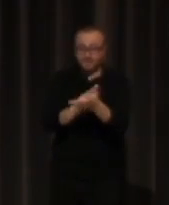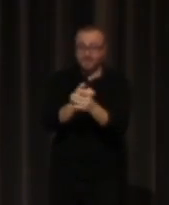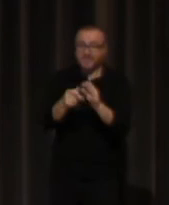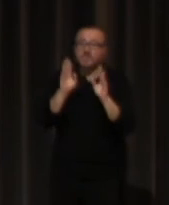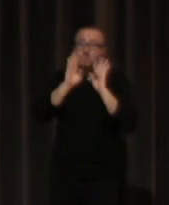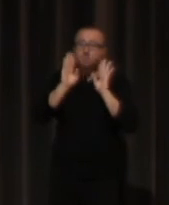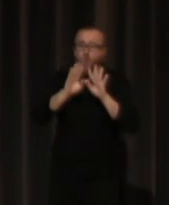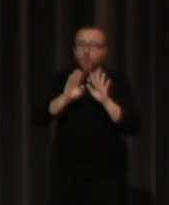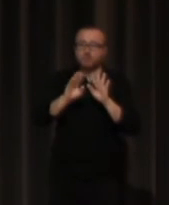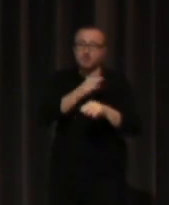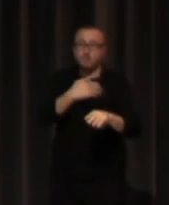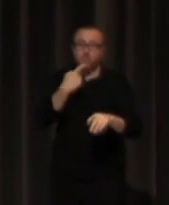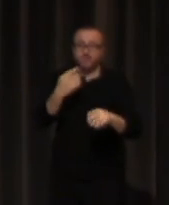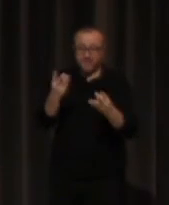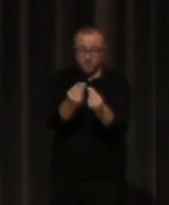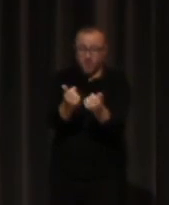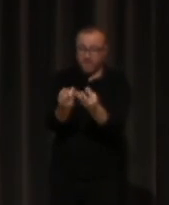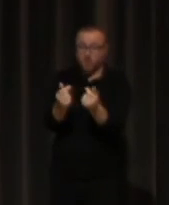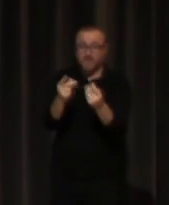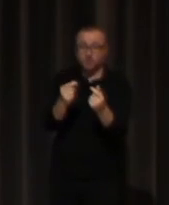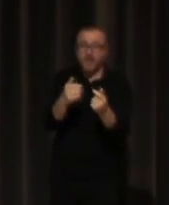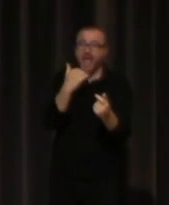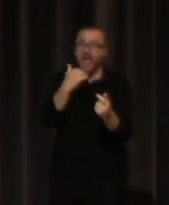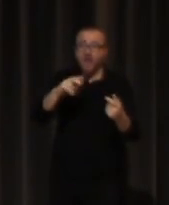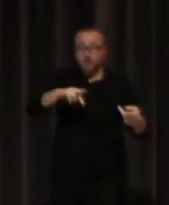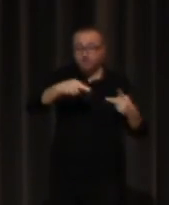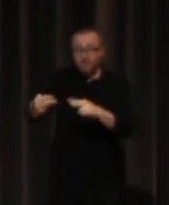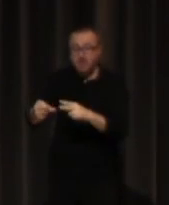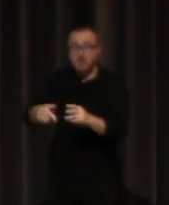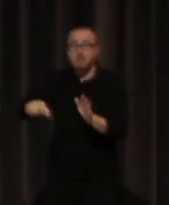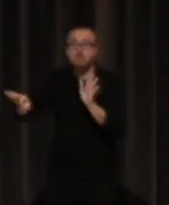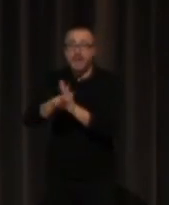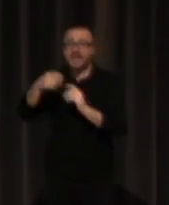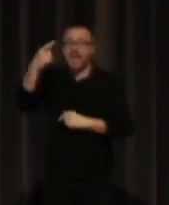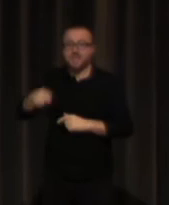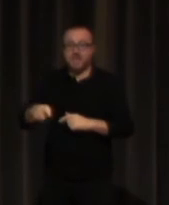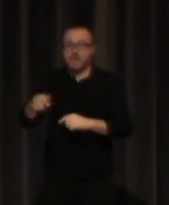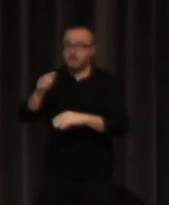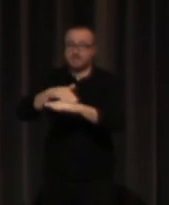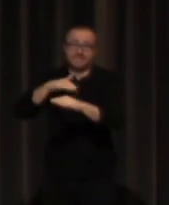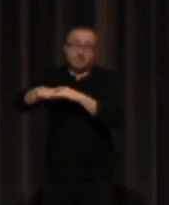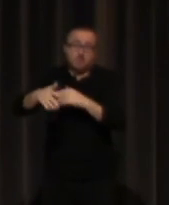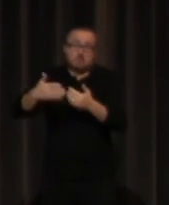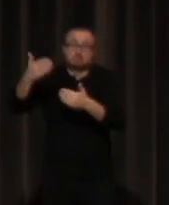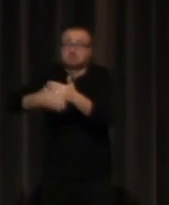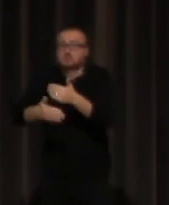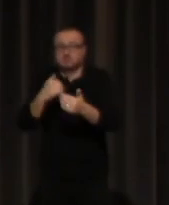dir, acarnissament, no? D'inscriure coses, com sobre un arbre, els solcs que